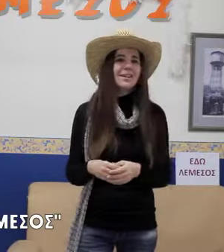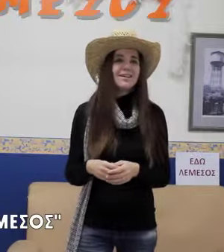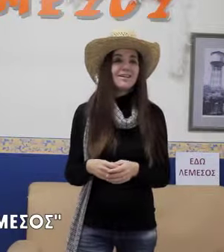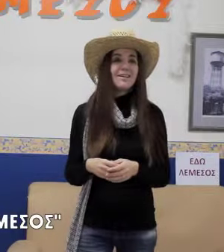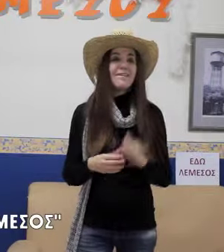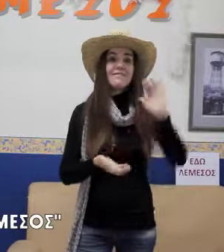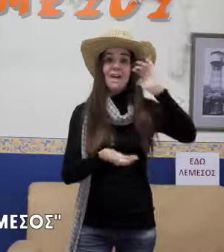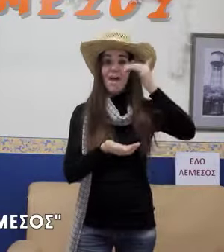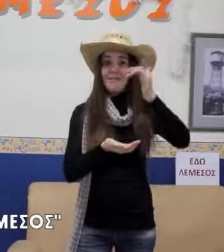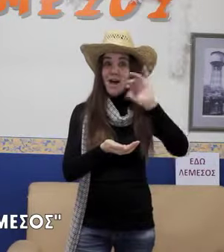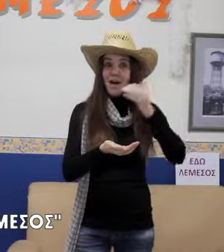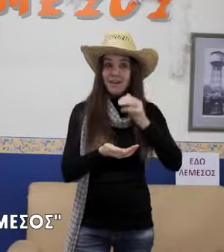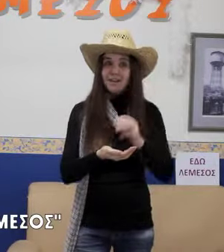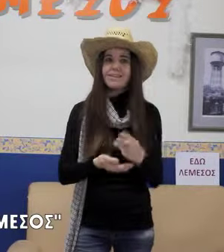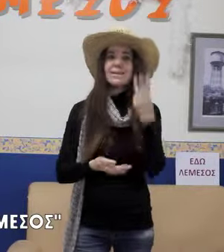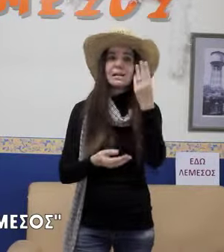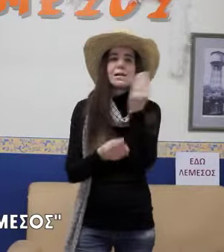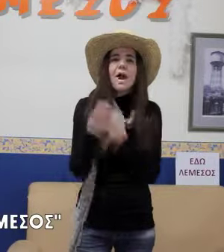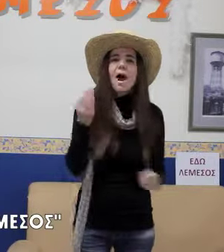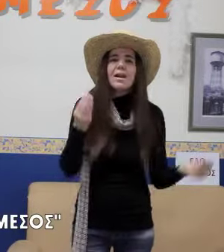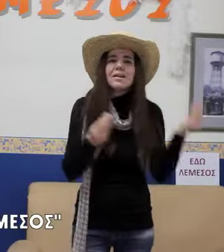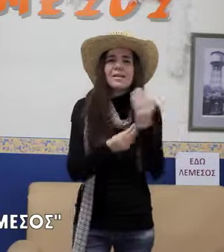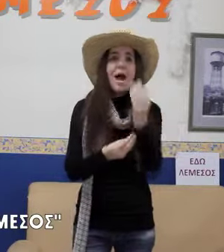για τις 3 καλύτερες αφιέσεις.